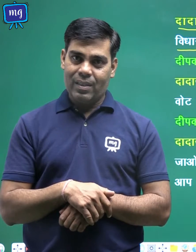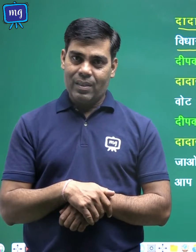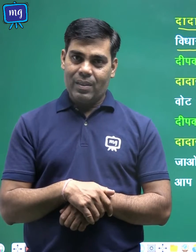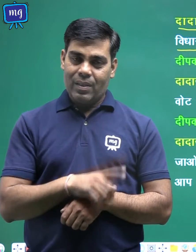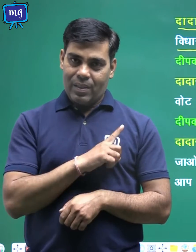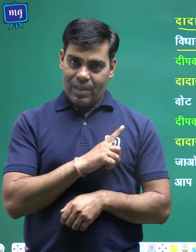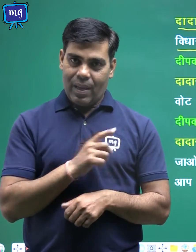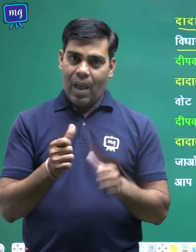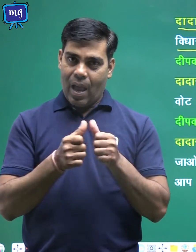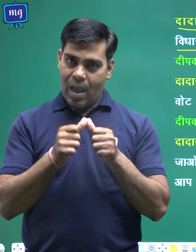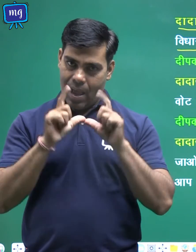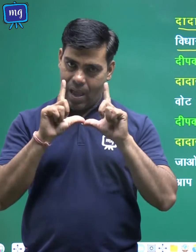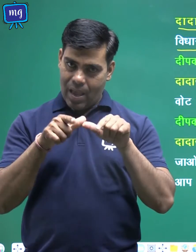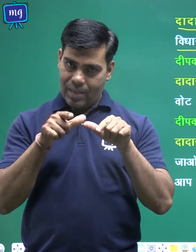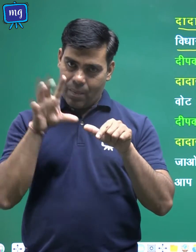विधानसभा चुनाव है।